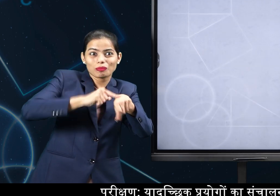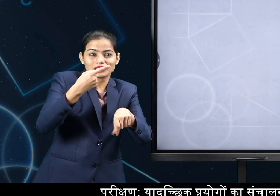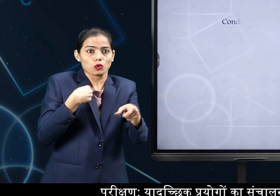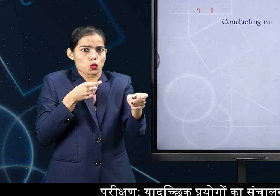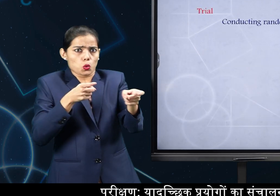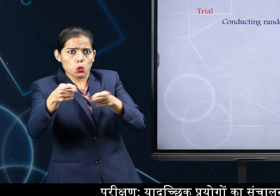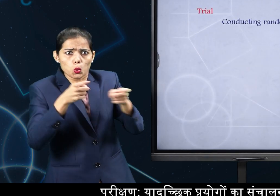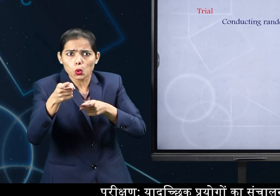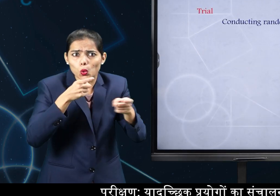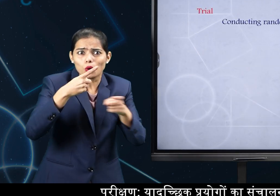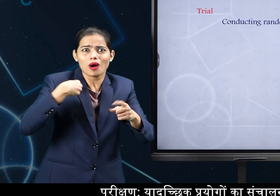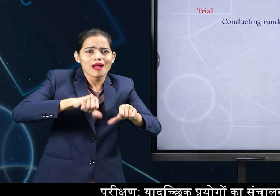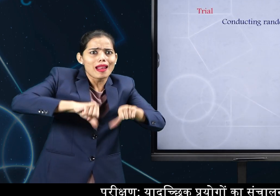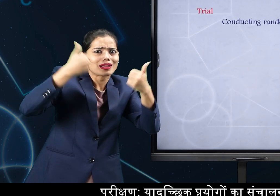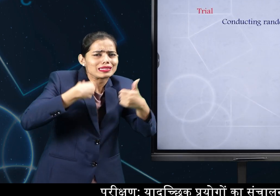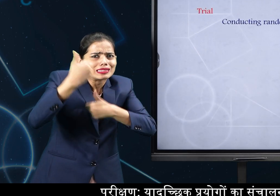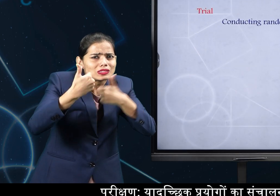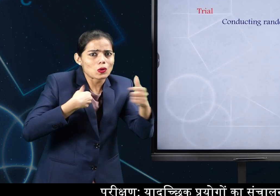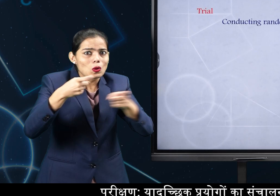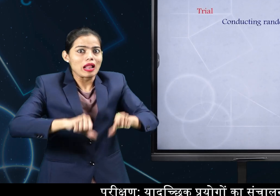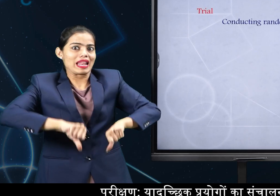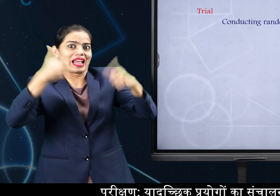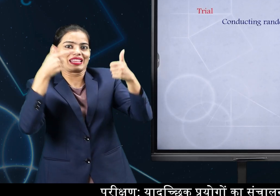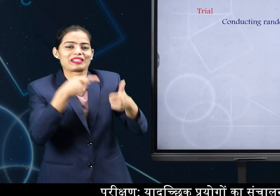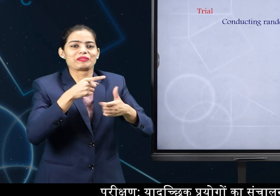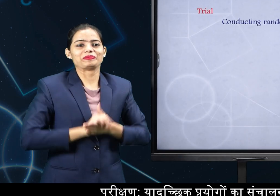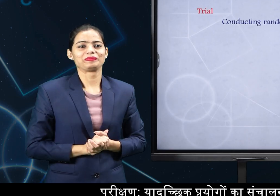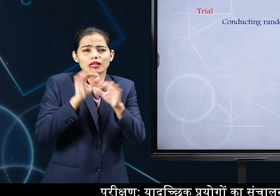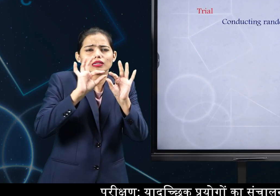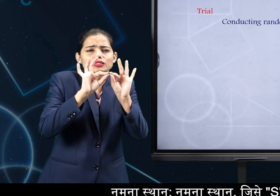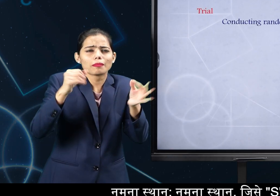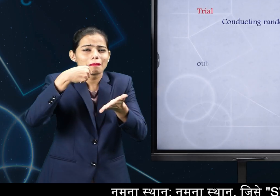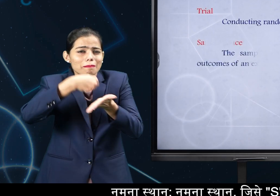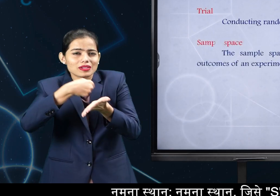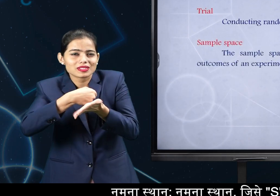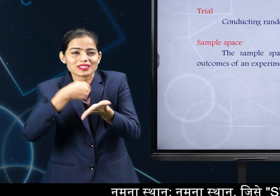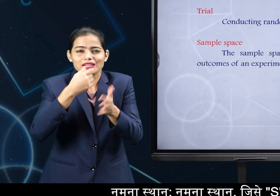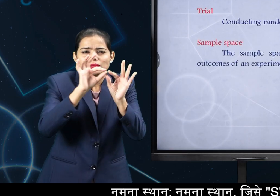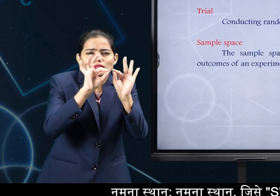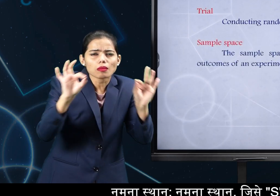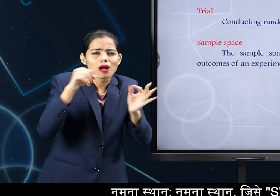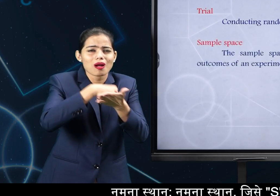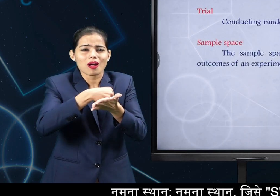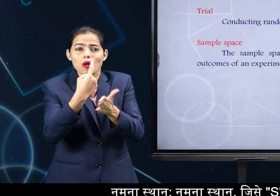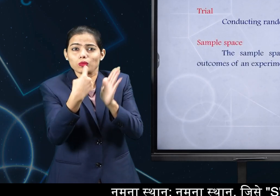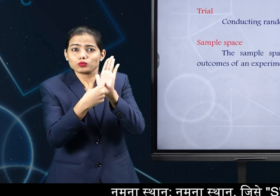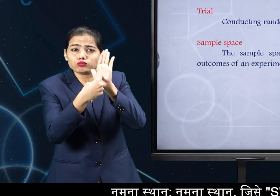परीक्षण, यादृच्छिक प्रयोगों का संचलन एक परीक्षण कहा जाता है। नमूना स्थान, नमूना स्थान जिसे S के रूप